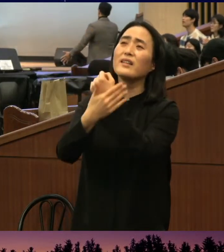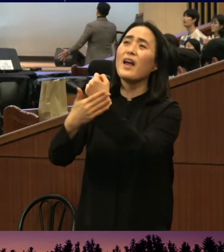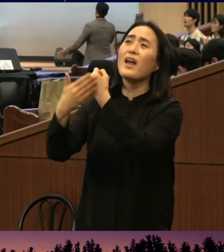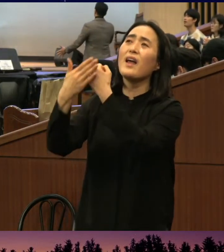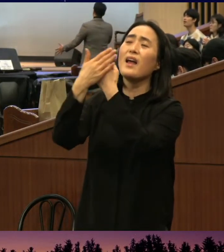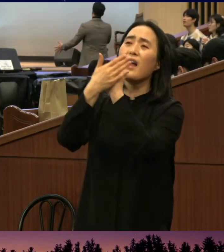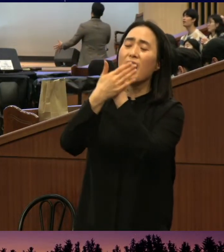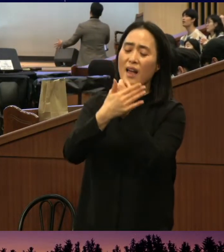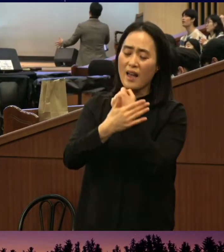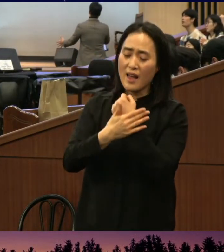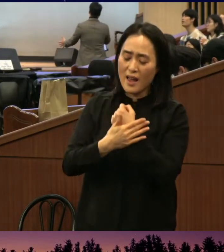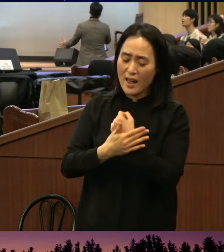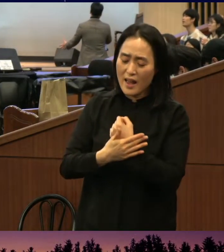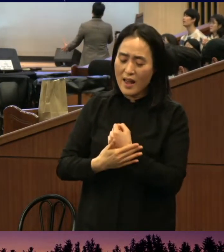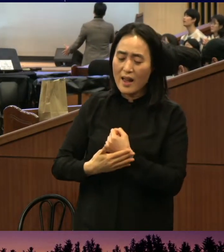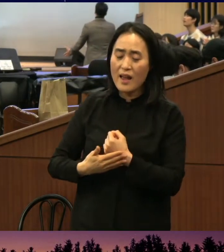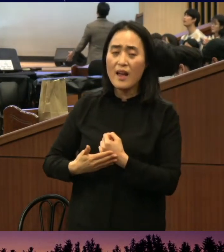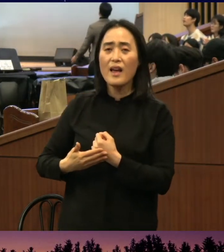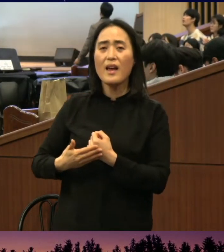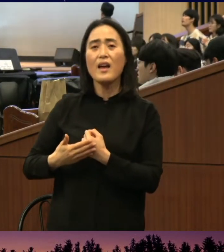그네